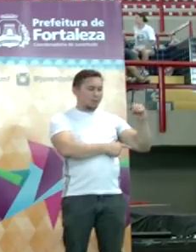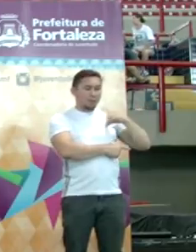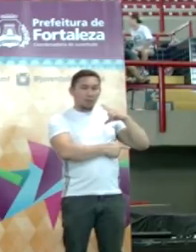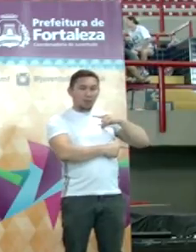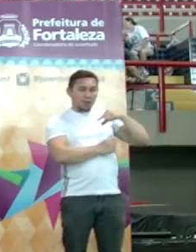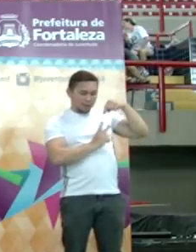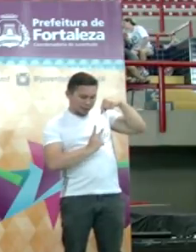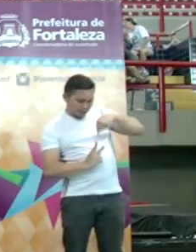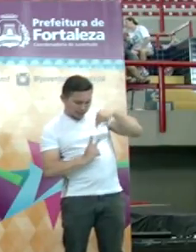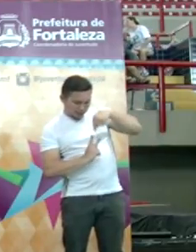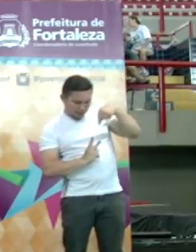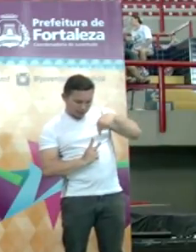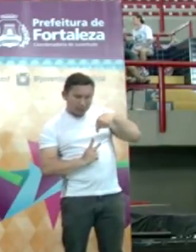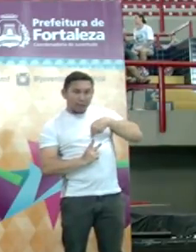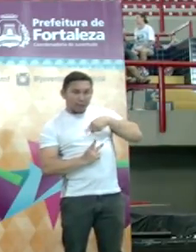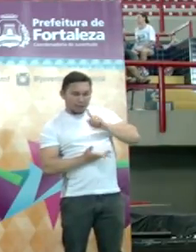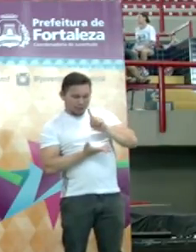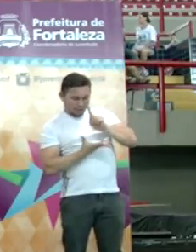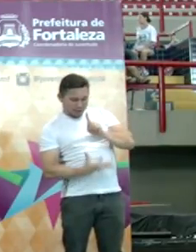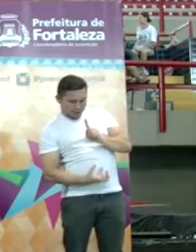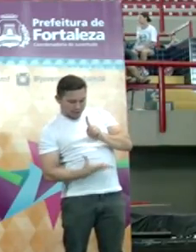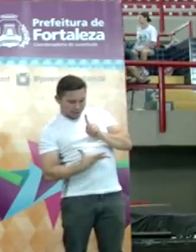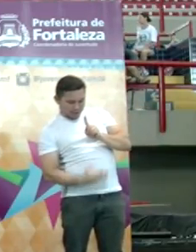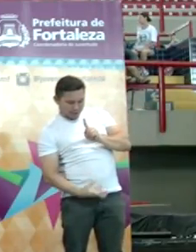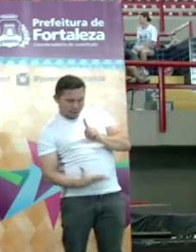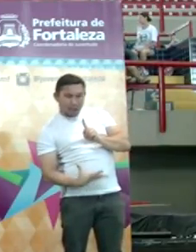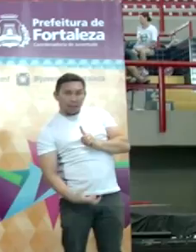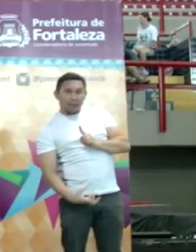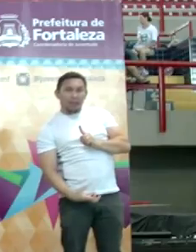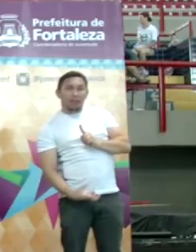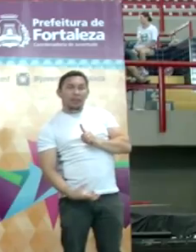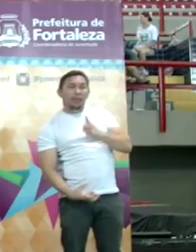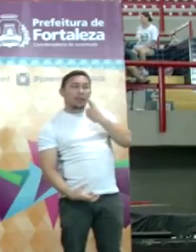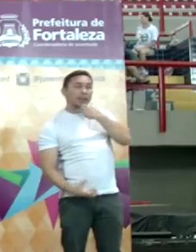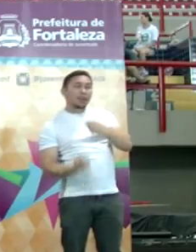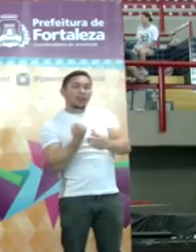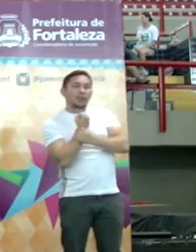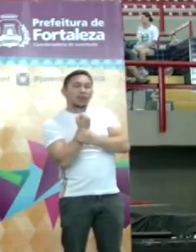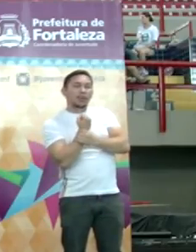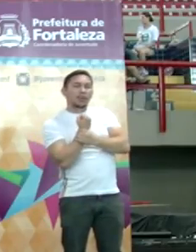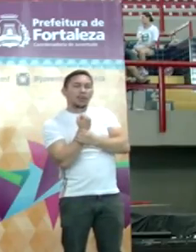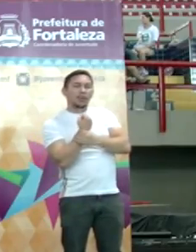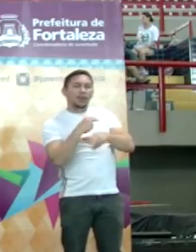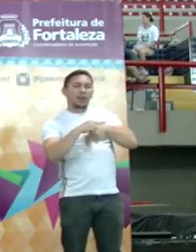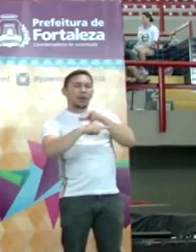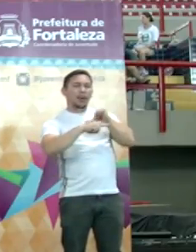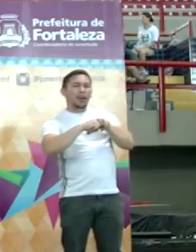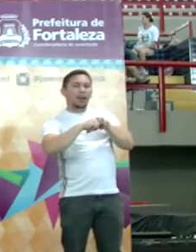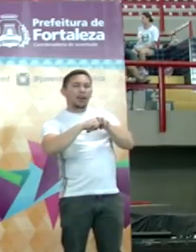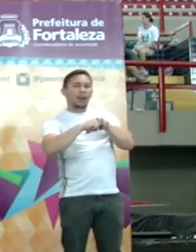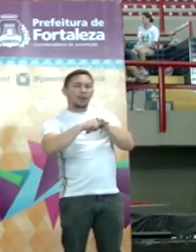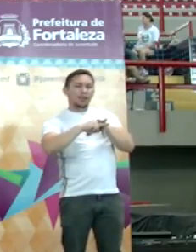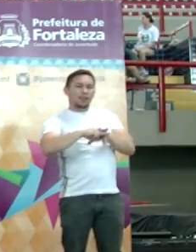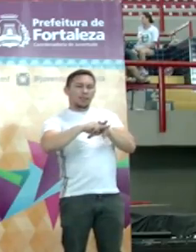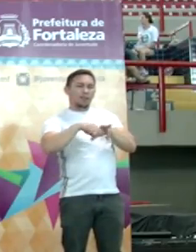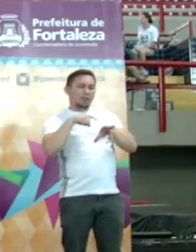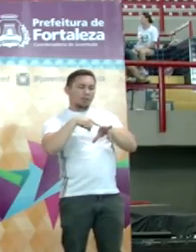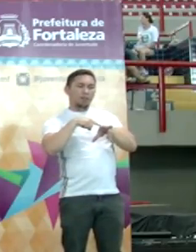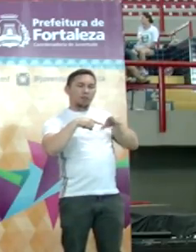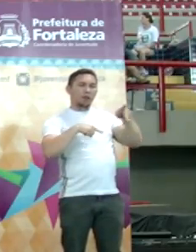interessante. A terra está me puxando ou não? Quem é que está me segurando? A cadeira, com o meu próprio